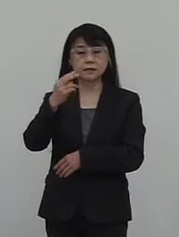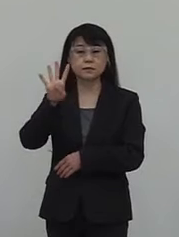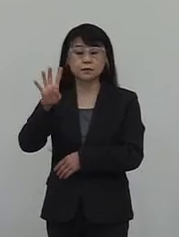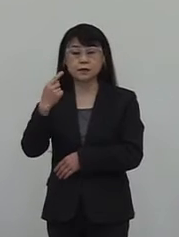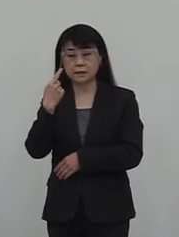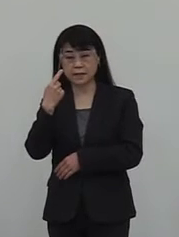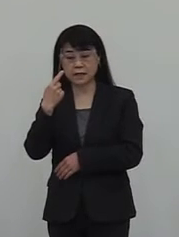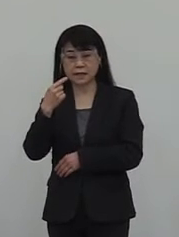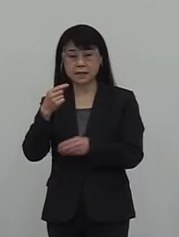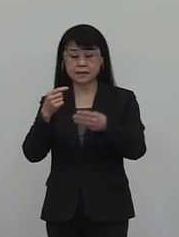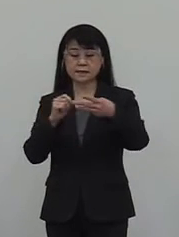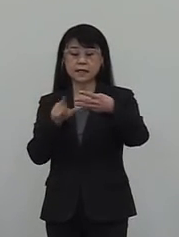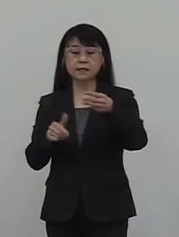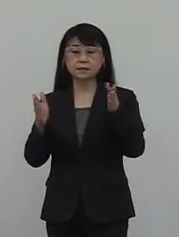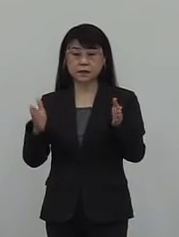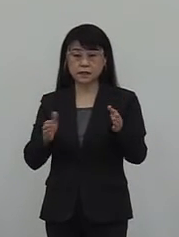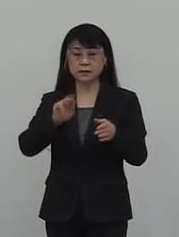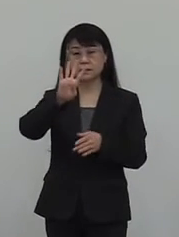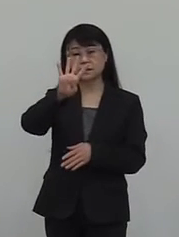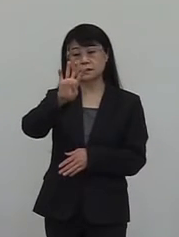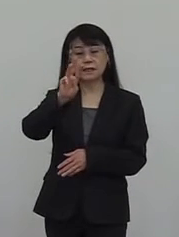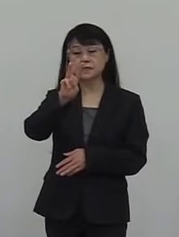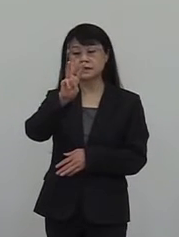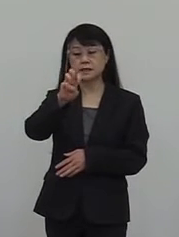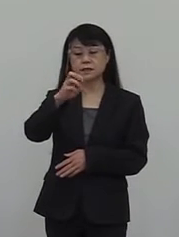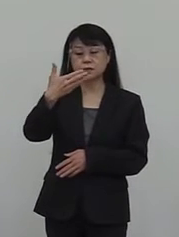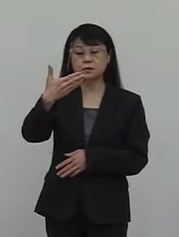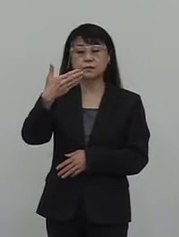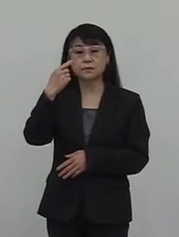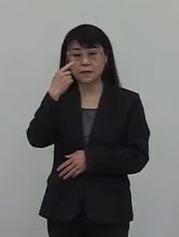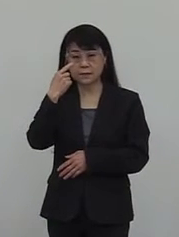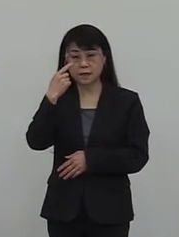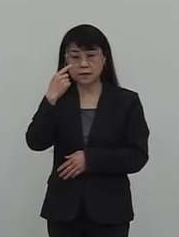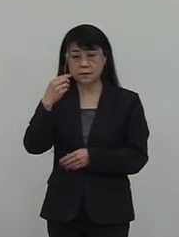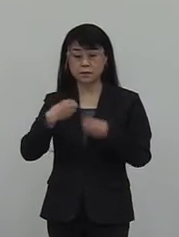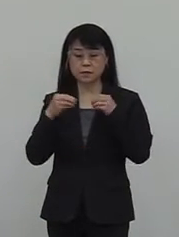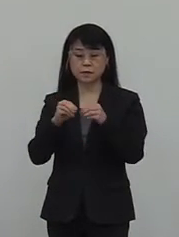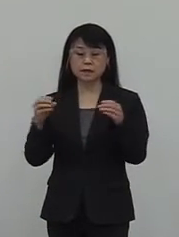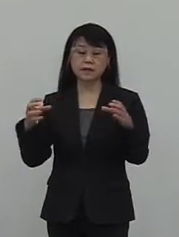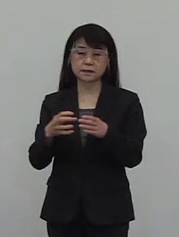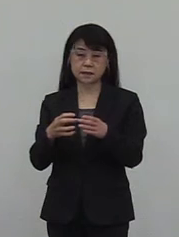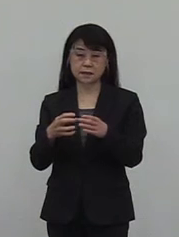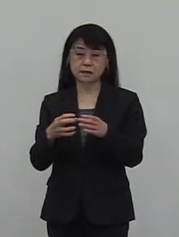目、3月では39例目のクラスターになります。